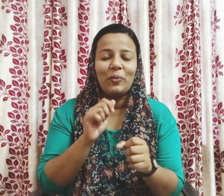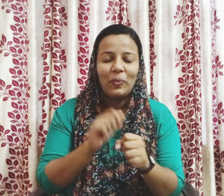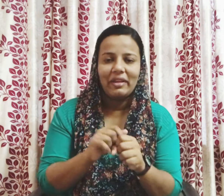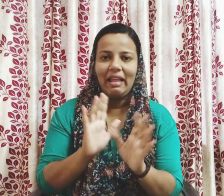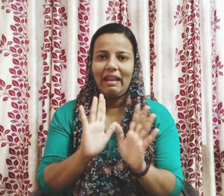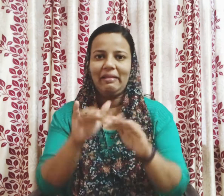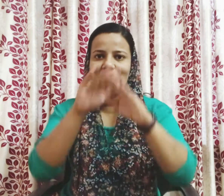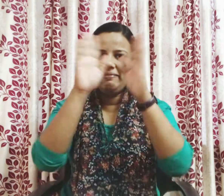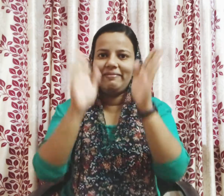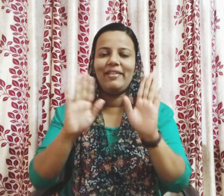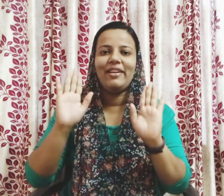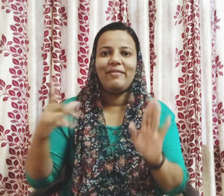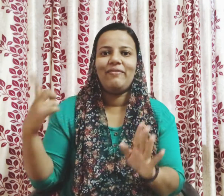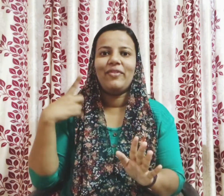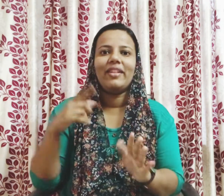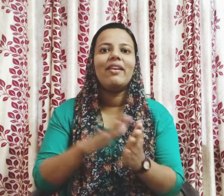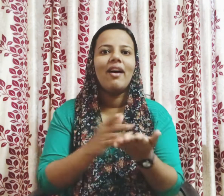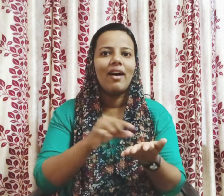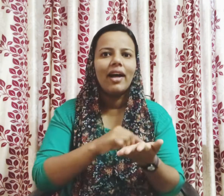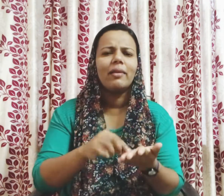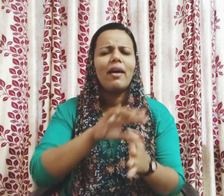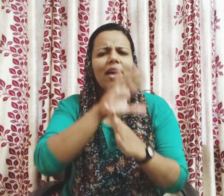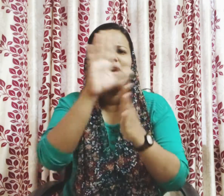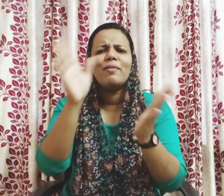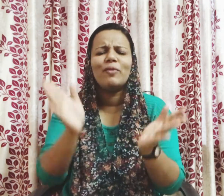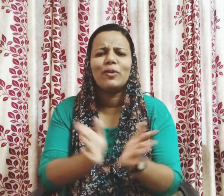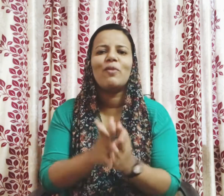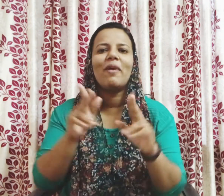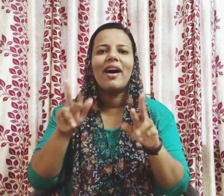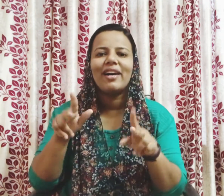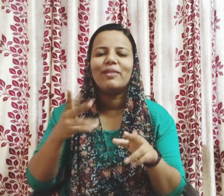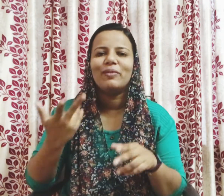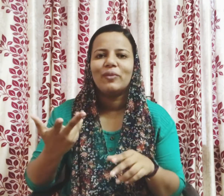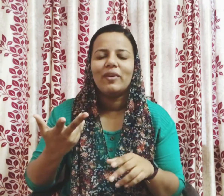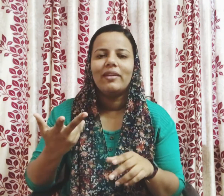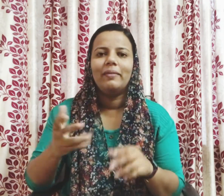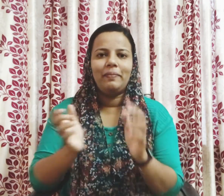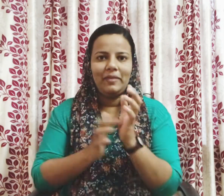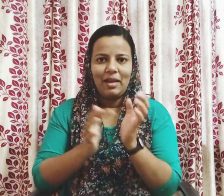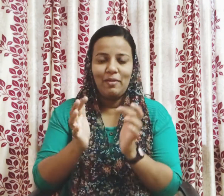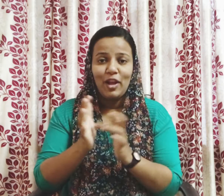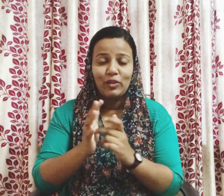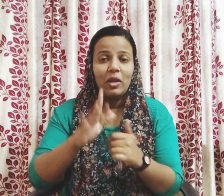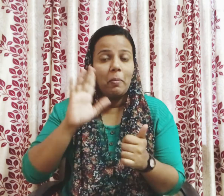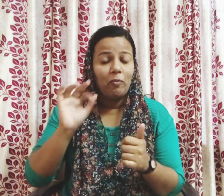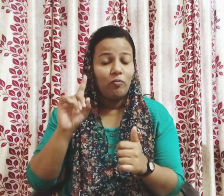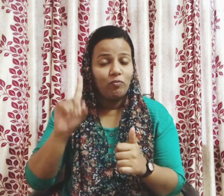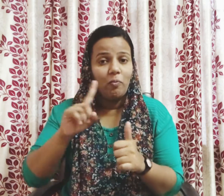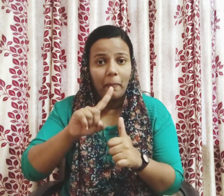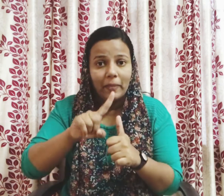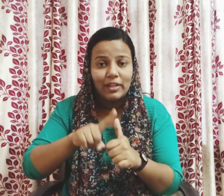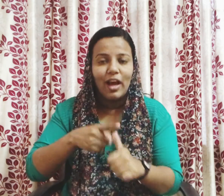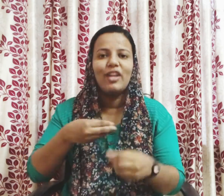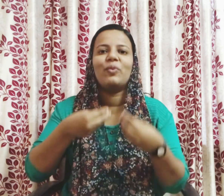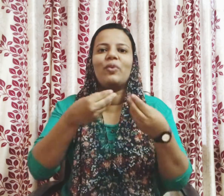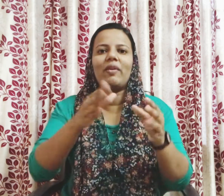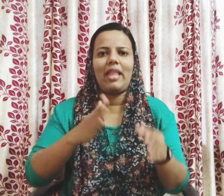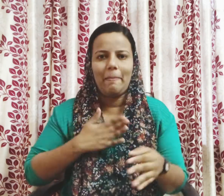ഒരുങ്ങിക്കാത്തിരിക്കുന്നു. അപ്പം ഈ പറഞ്ഞതിൻ്റെ എല്ലാം സാരാംശമെന്ന് പറയുന്നത്, നമ്മൾ കർത്താവിന് പ്രാധാന്യം കൊടുക്കുന്നവരായിരിക്കണം നമ്മുടെ